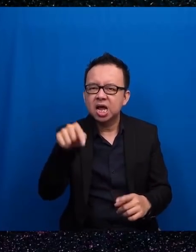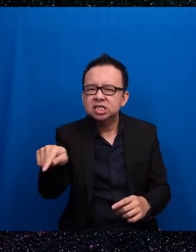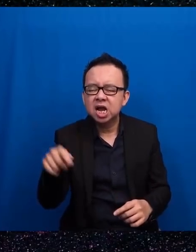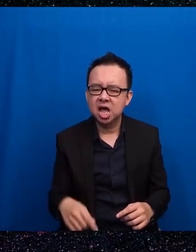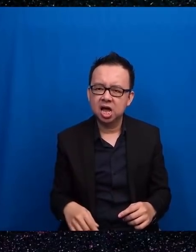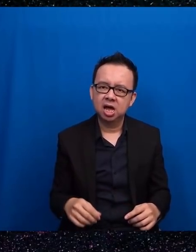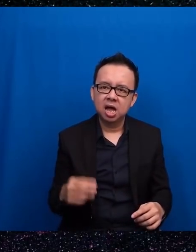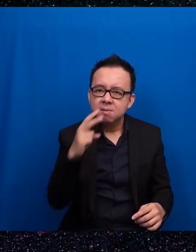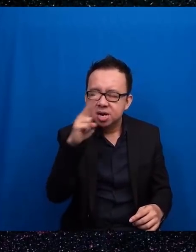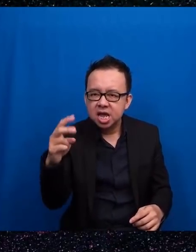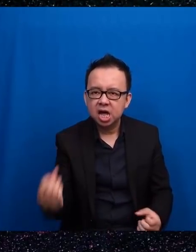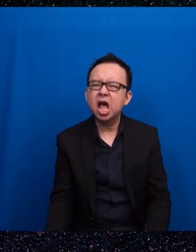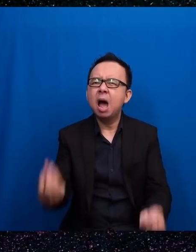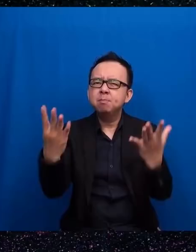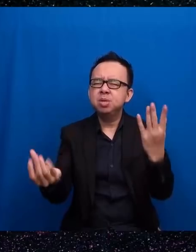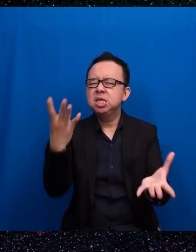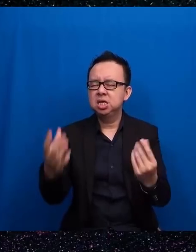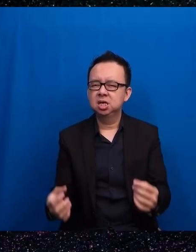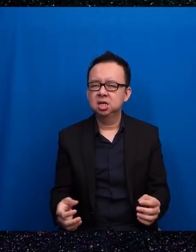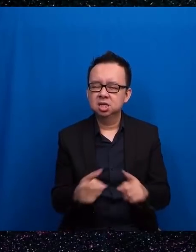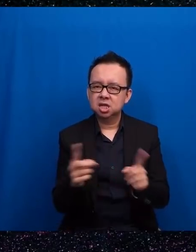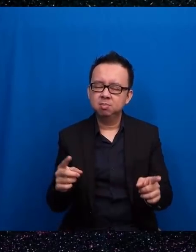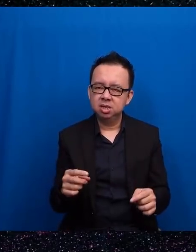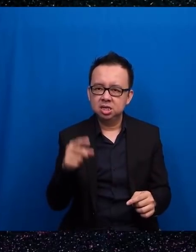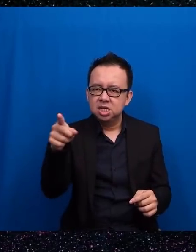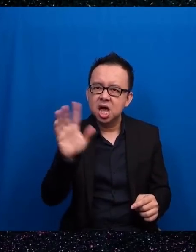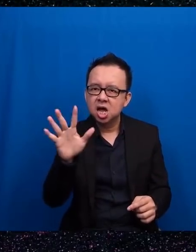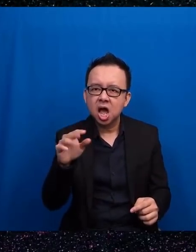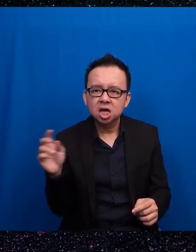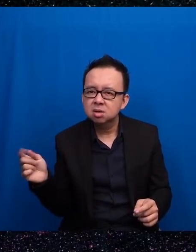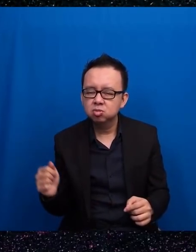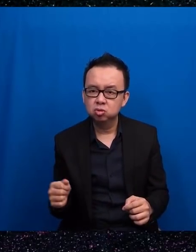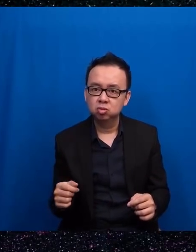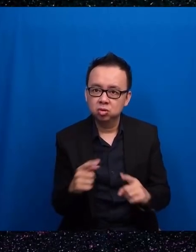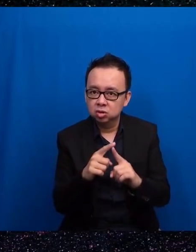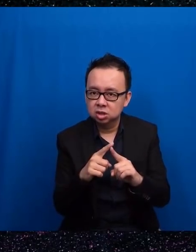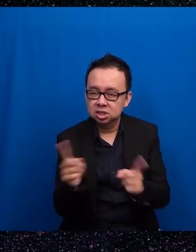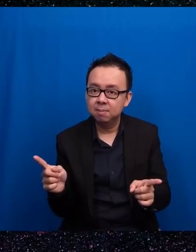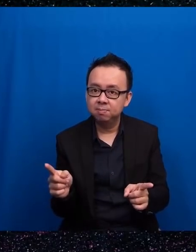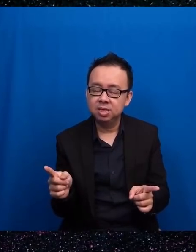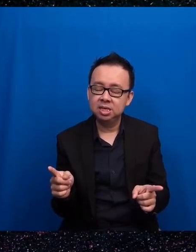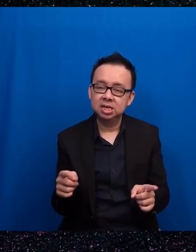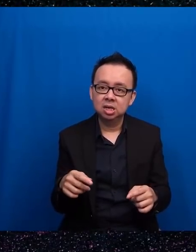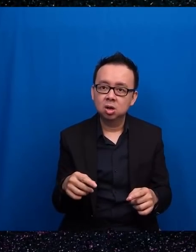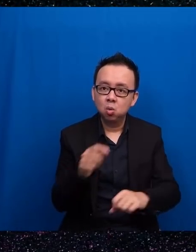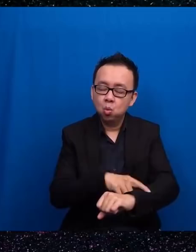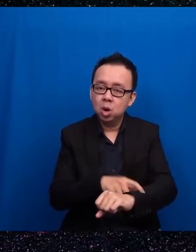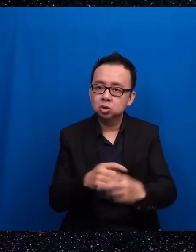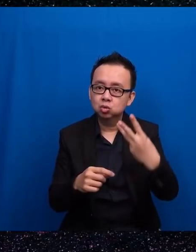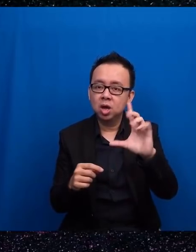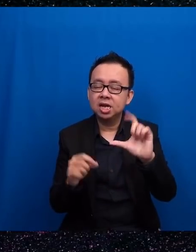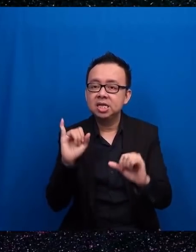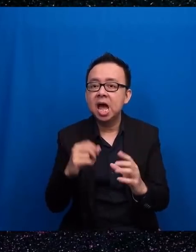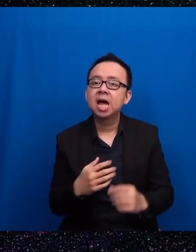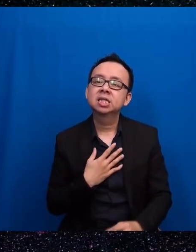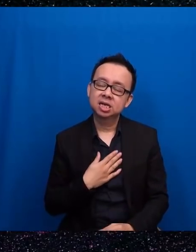Kelihatan api yang menyambar dia juga tidak ketemu. Tapi ketika dia tenang, tidak ada